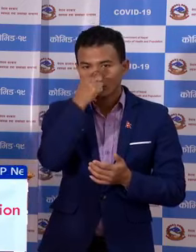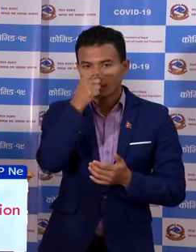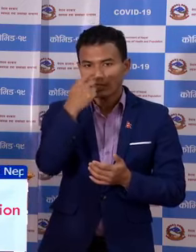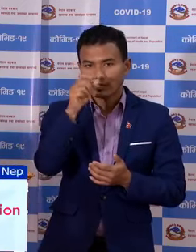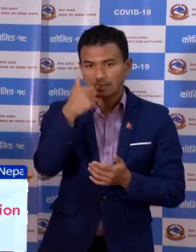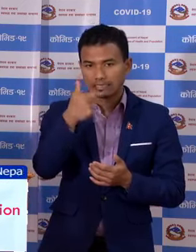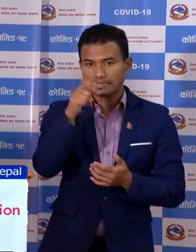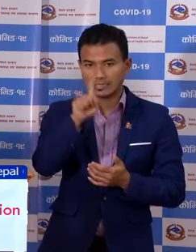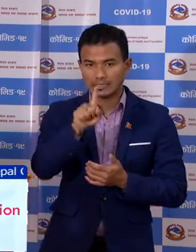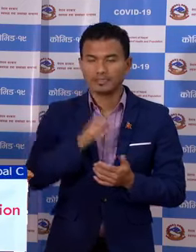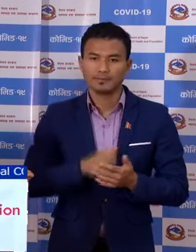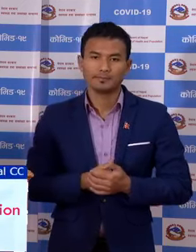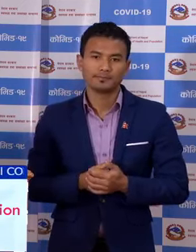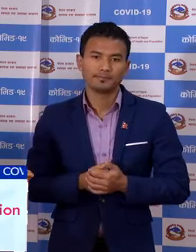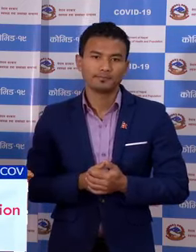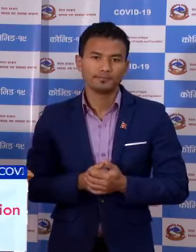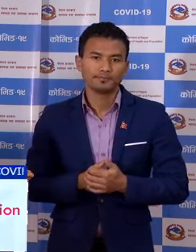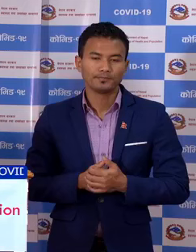5661